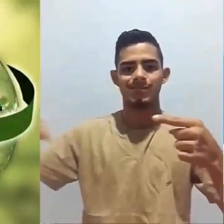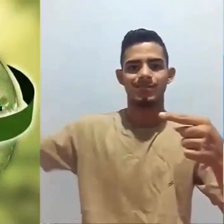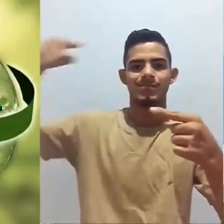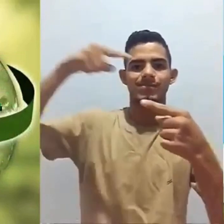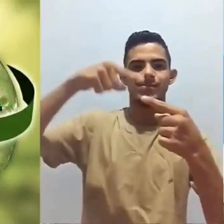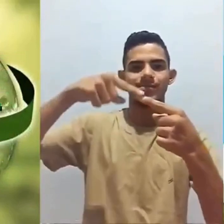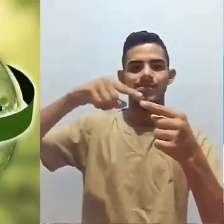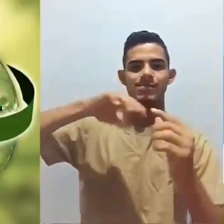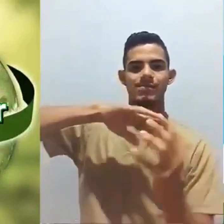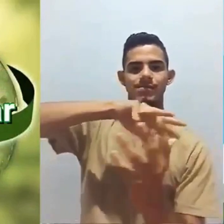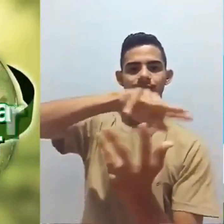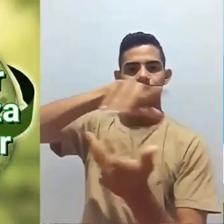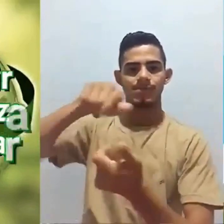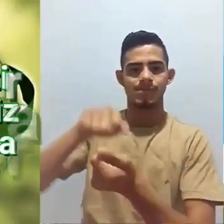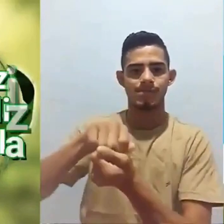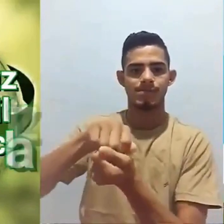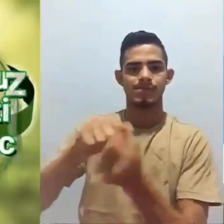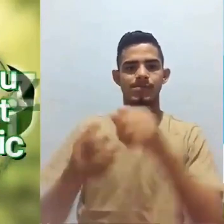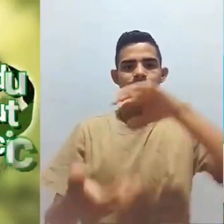reutilizar